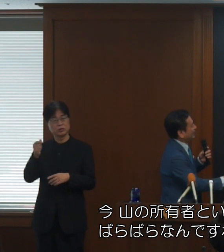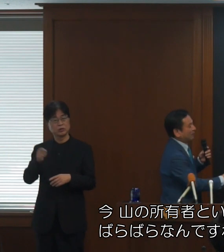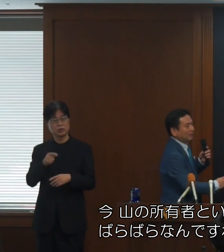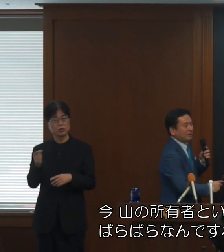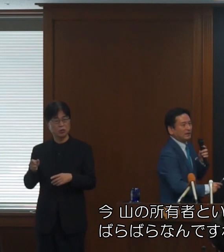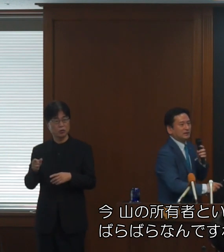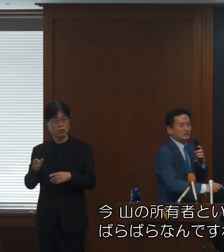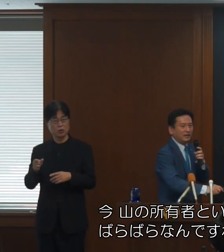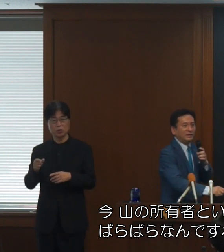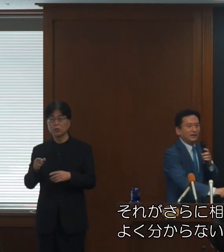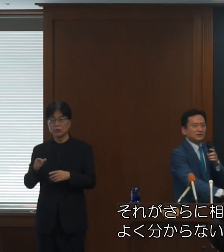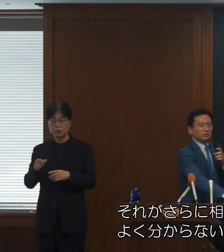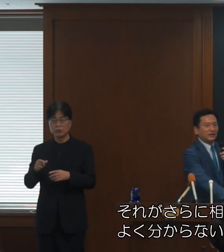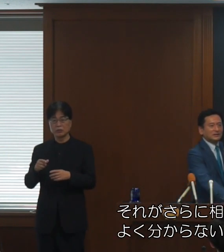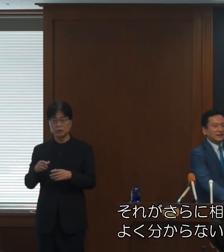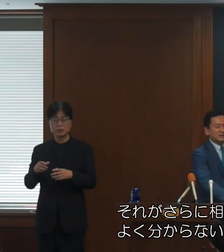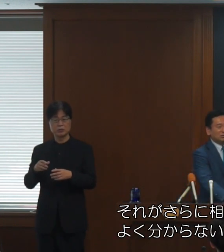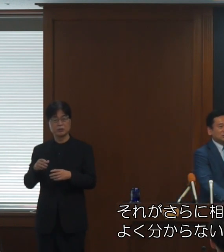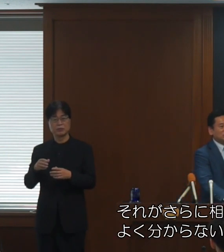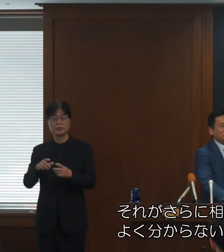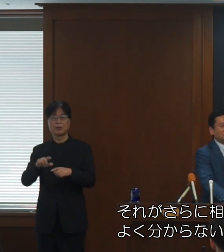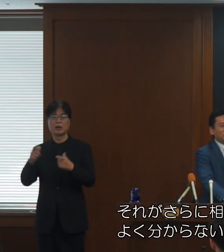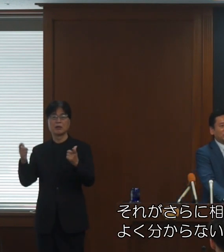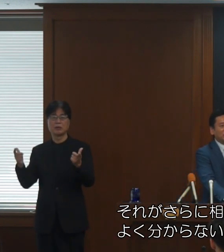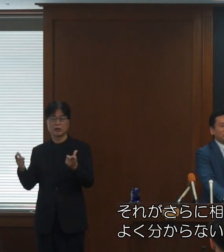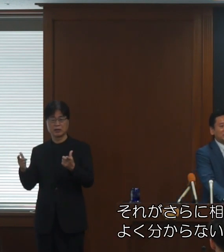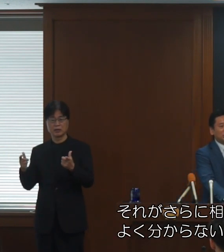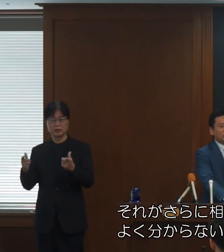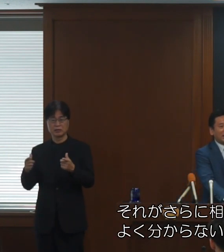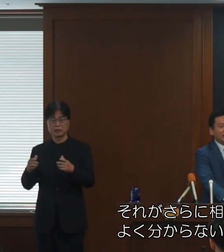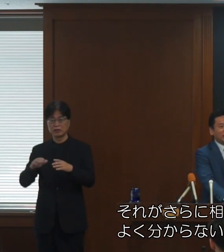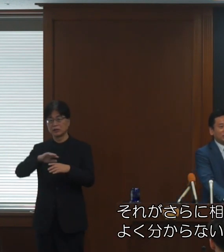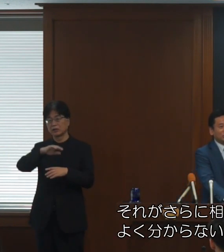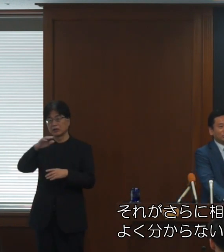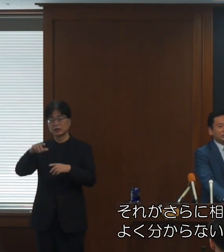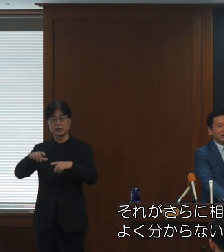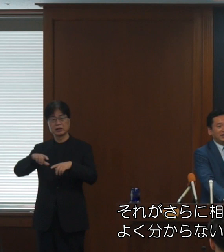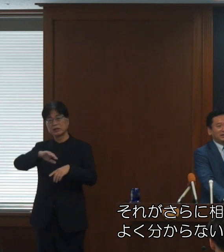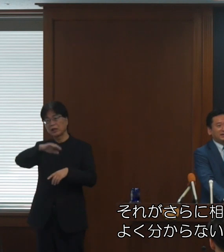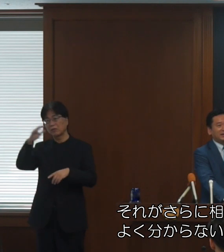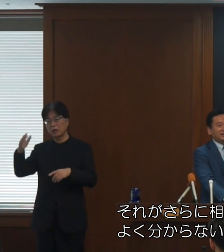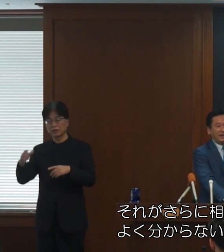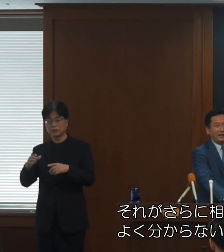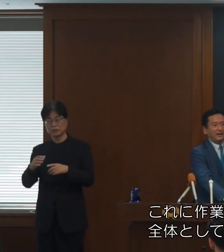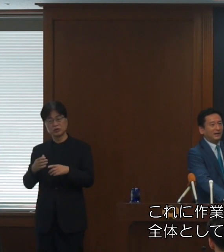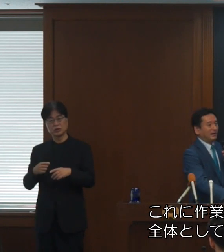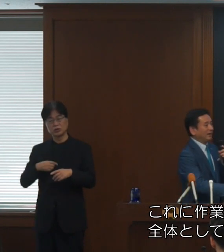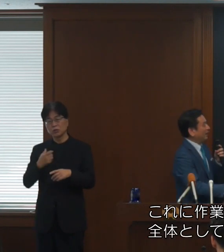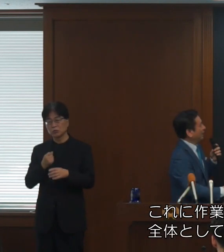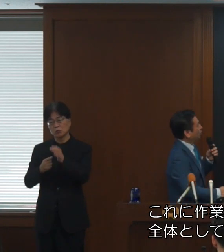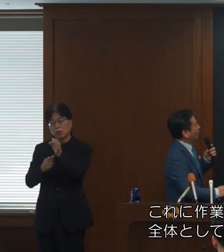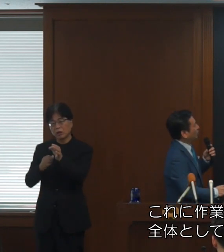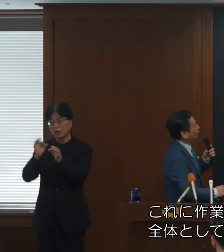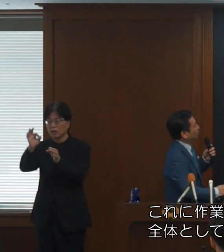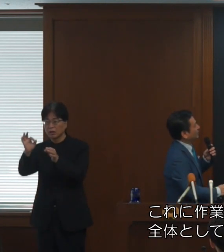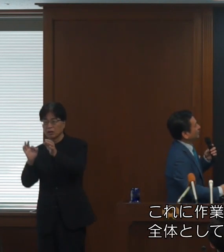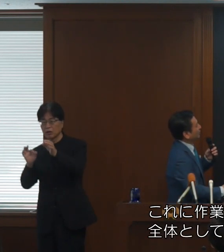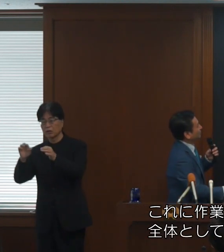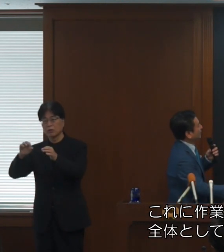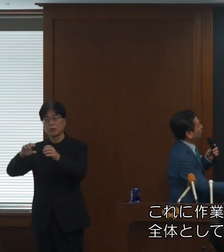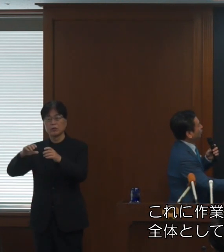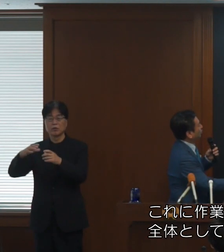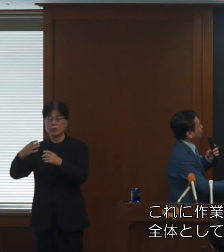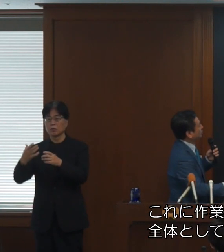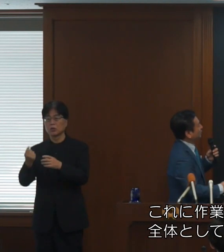飛び散ってバラバラなんですねそれがさらに相続によっても何のこっちゃよくわからないような状況になっていてこれを